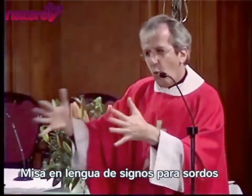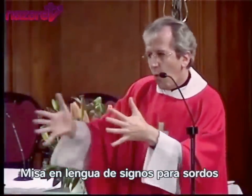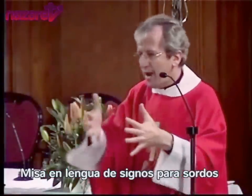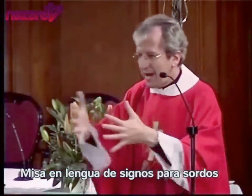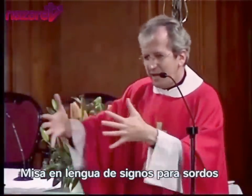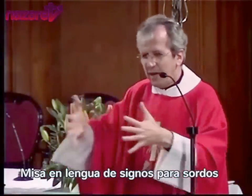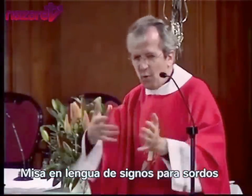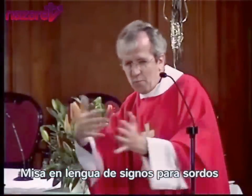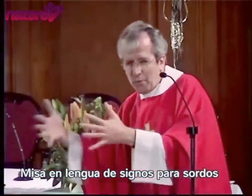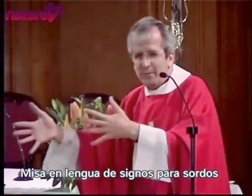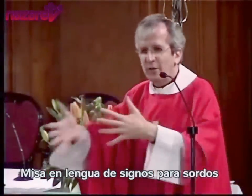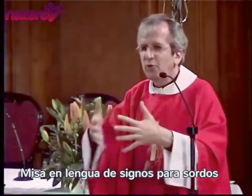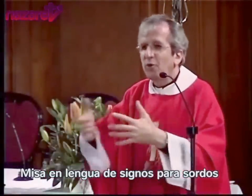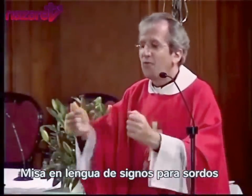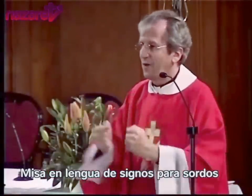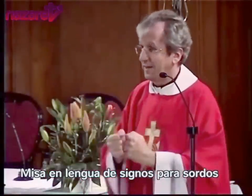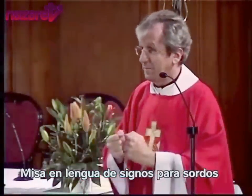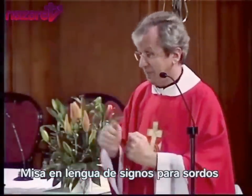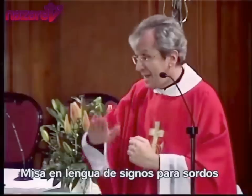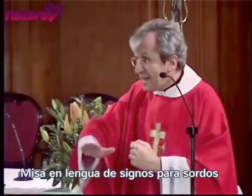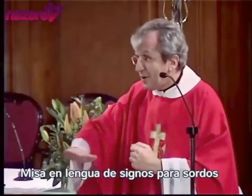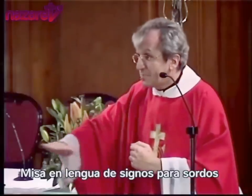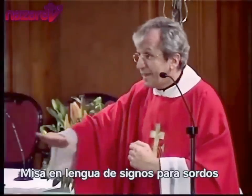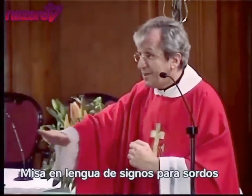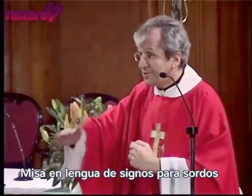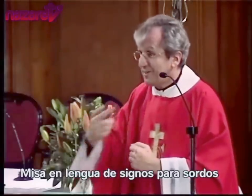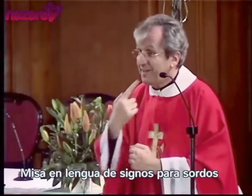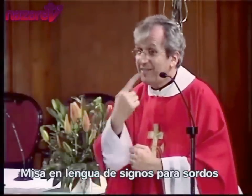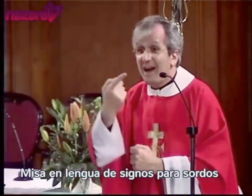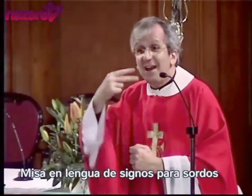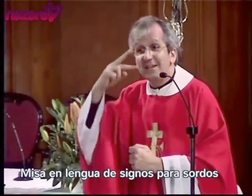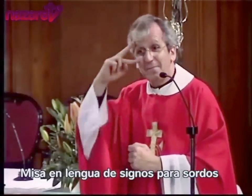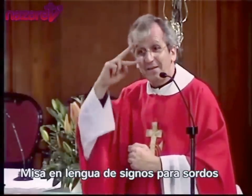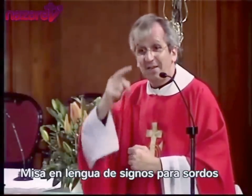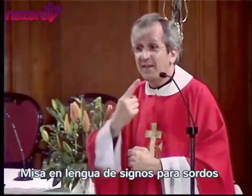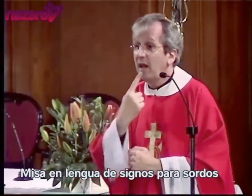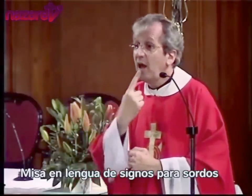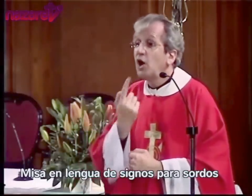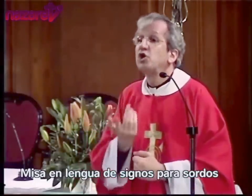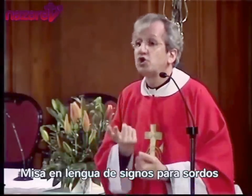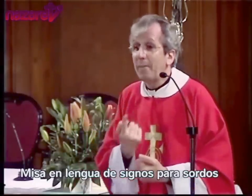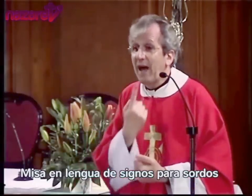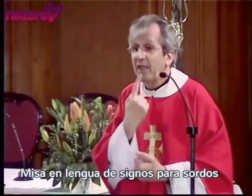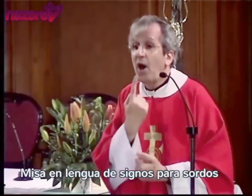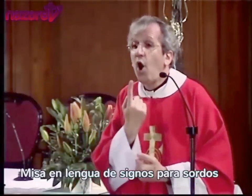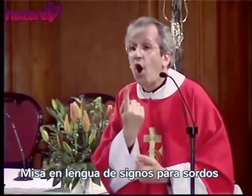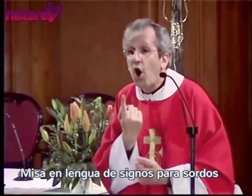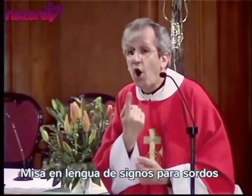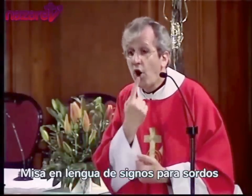notaron un aire, un movimiento fuerte. Y a los pequeños les hacía la experiencia de decir,